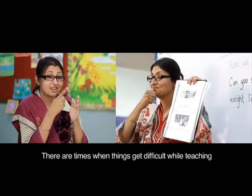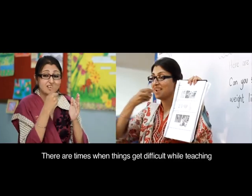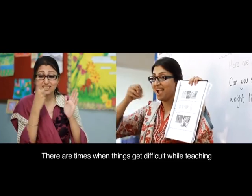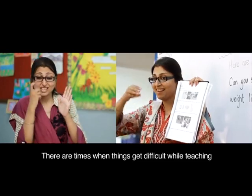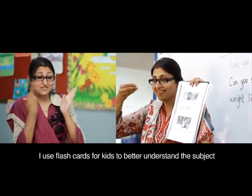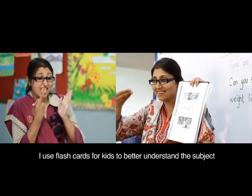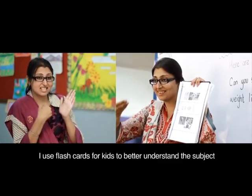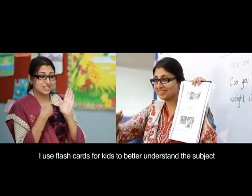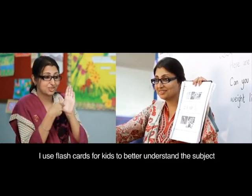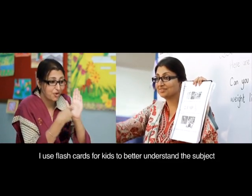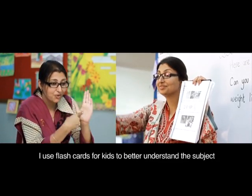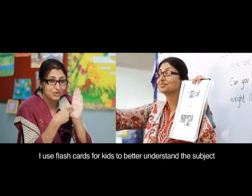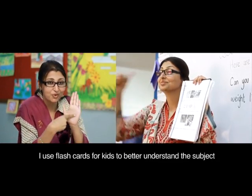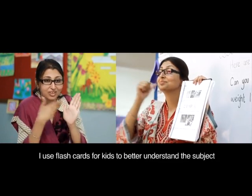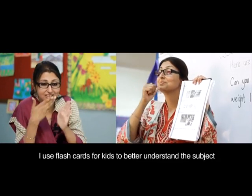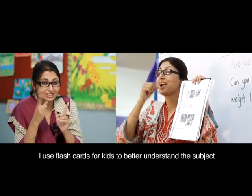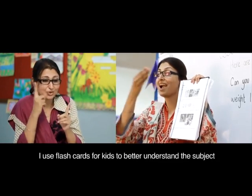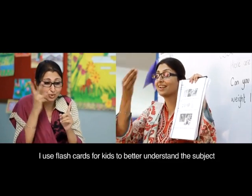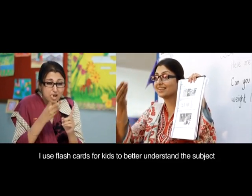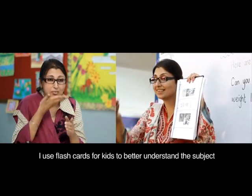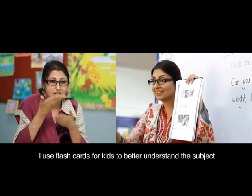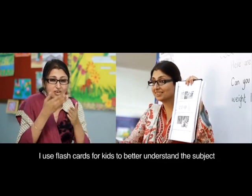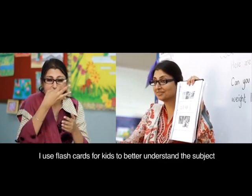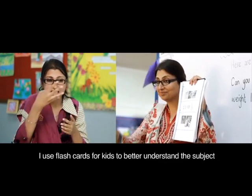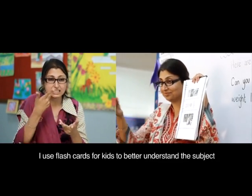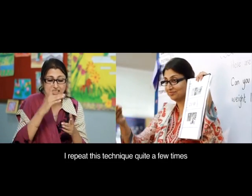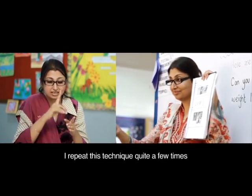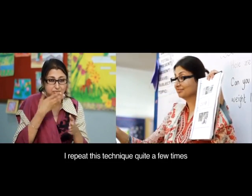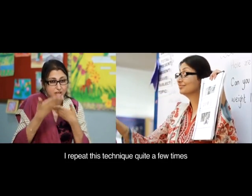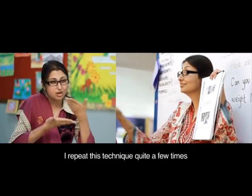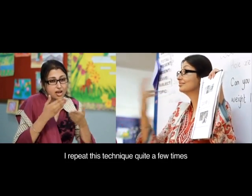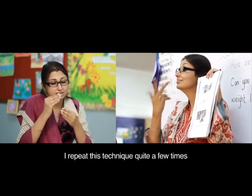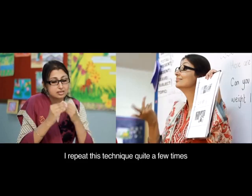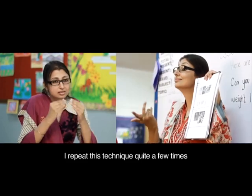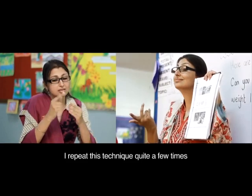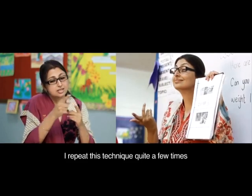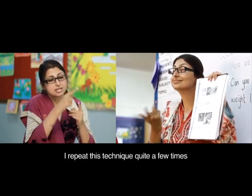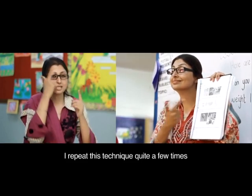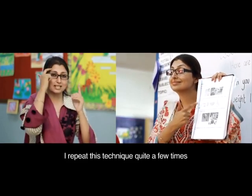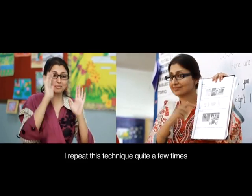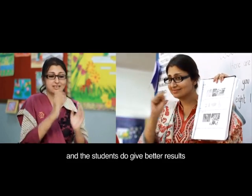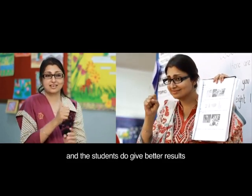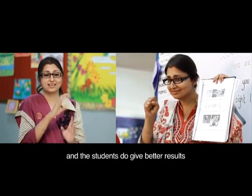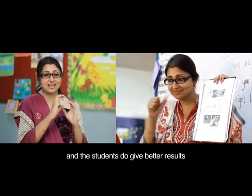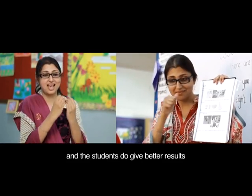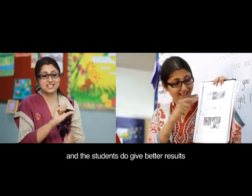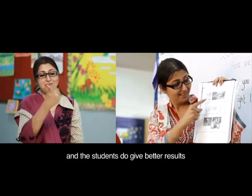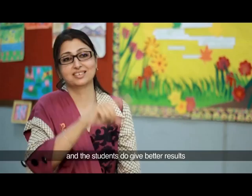को समझाने के लिए मैं फ्लैश कार्ड्स का इस्तेमाल करती थी। ये तरीका बार बार दोहराया जाता है और बच्चे अच्छा रिजल्ट देते